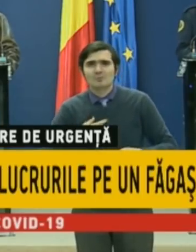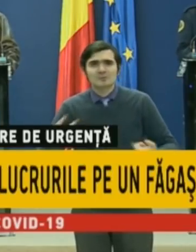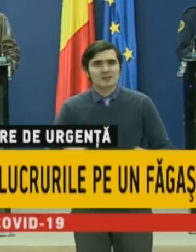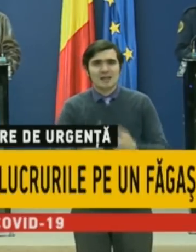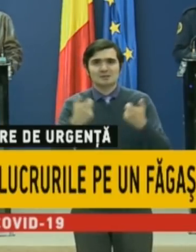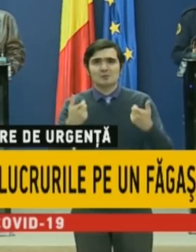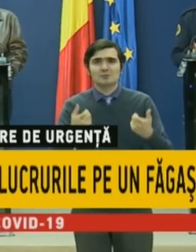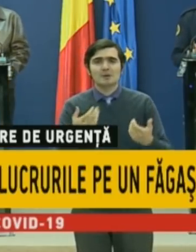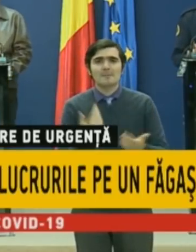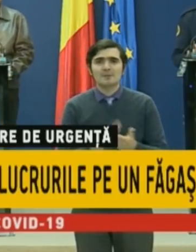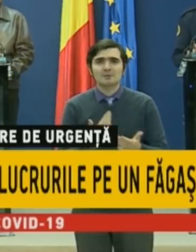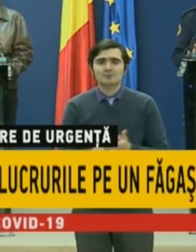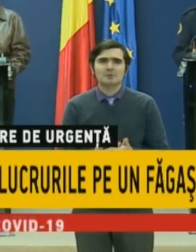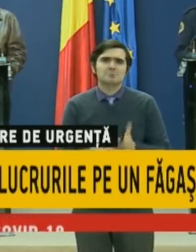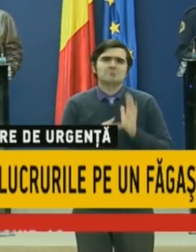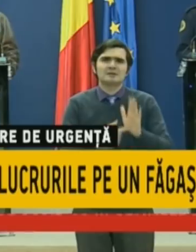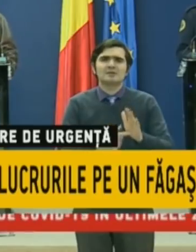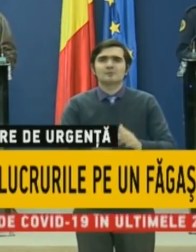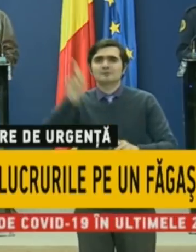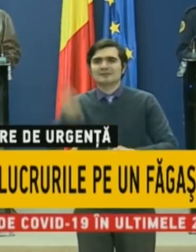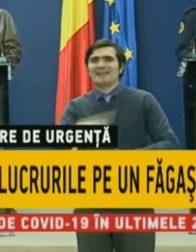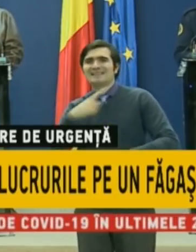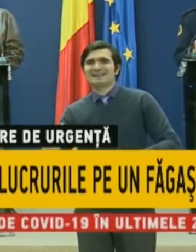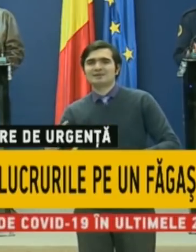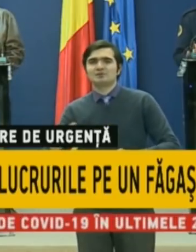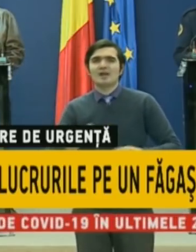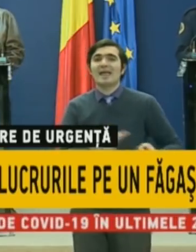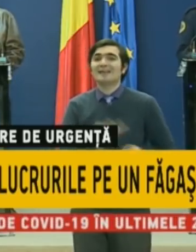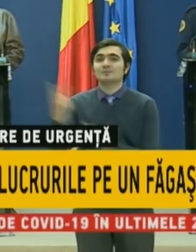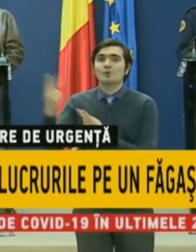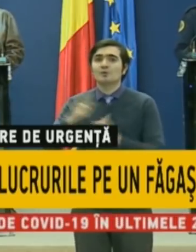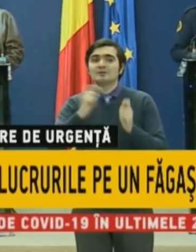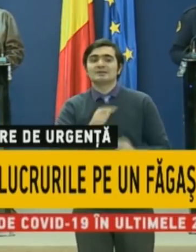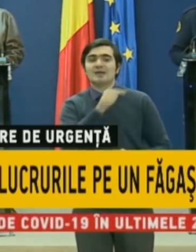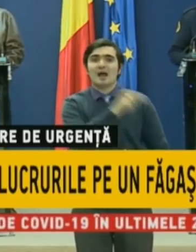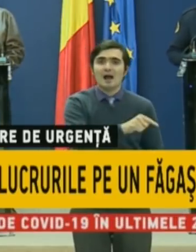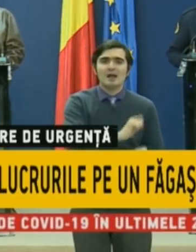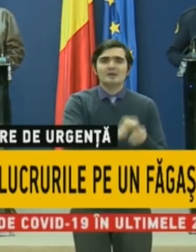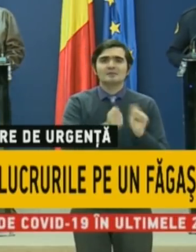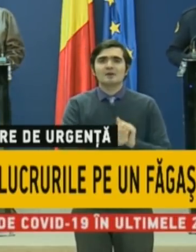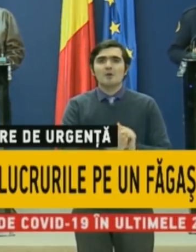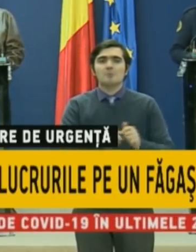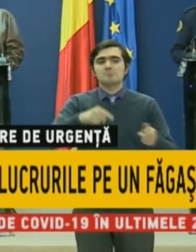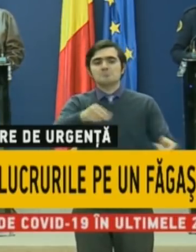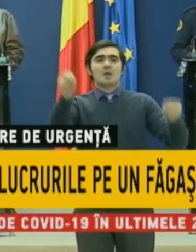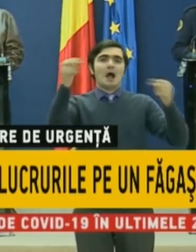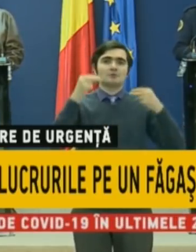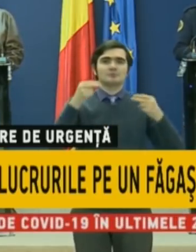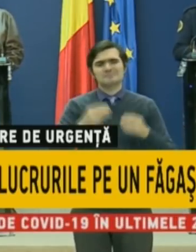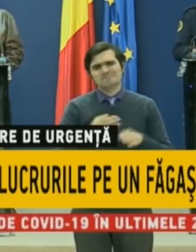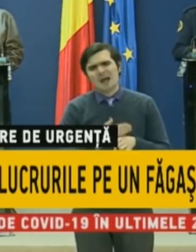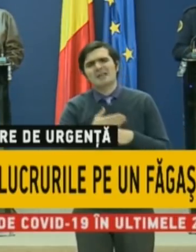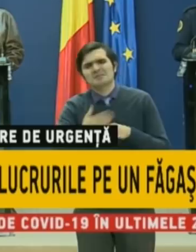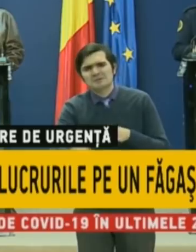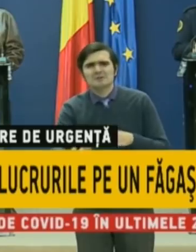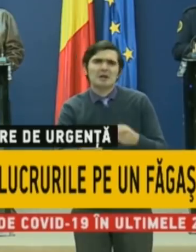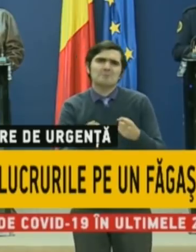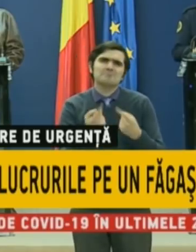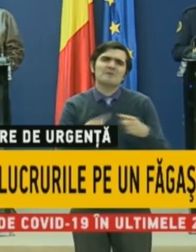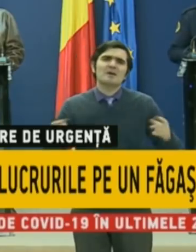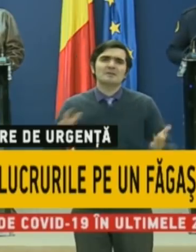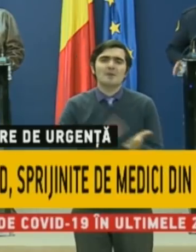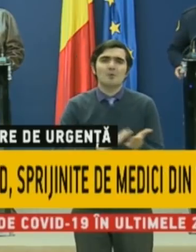executăm pentru că fie se interzice exportul din țara respectivă sau livrarea, sau ne anunță că întârzie din vari